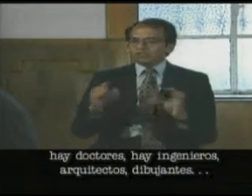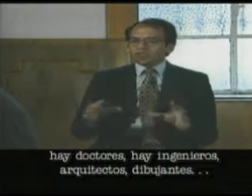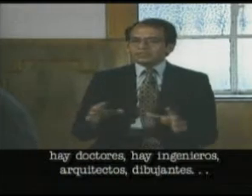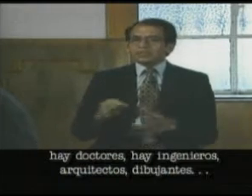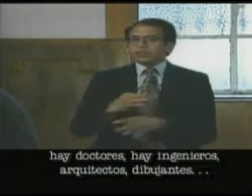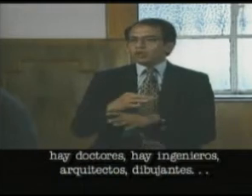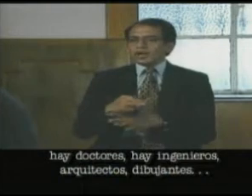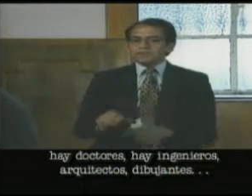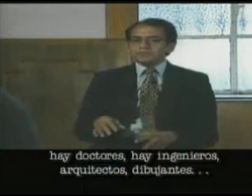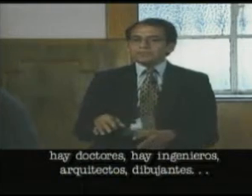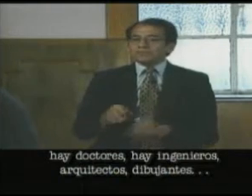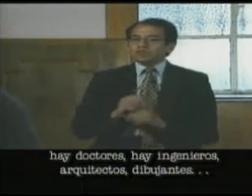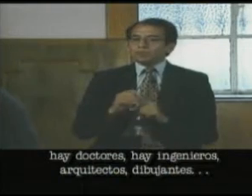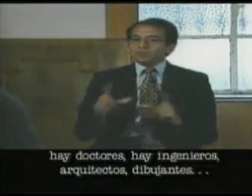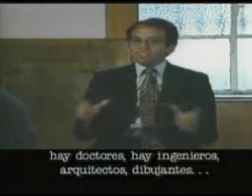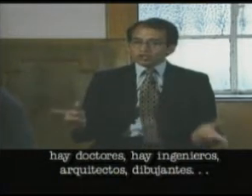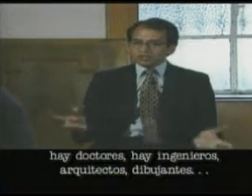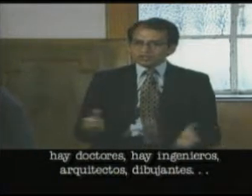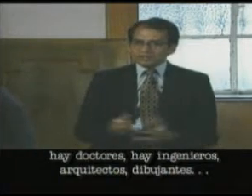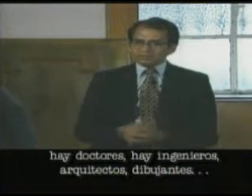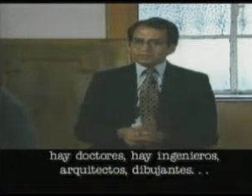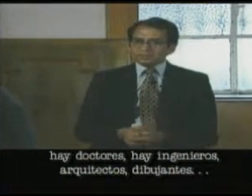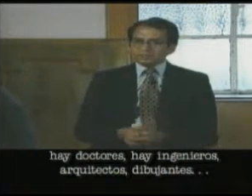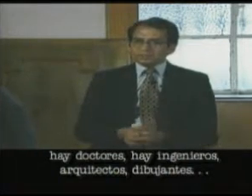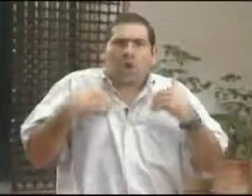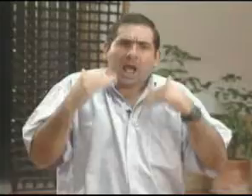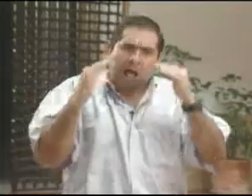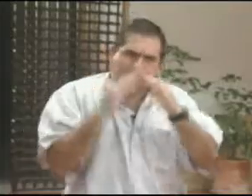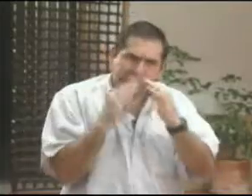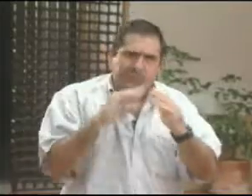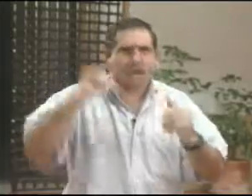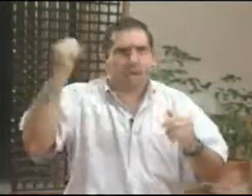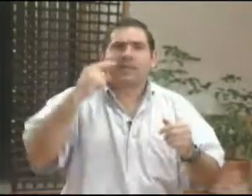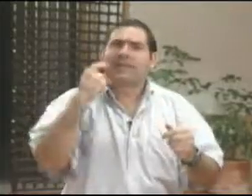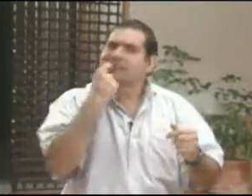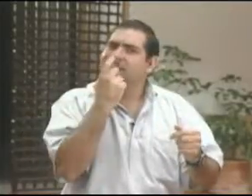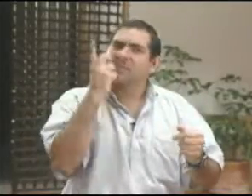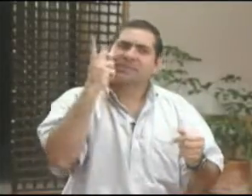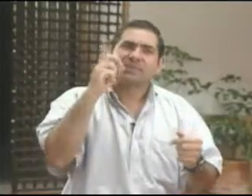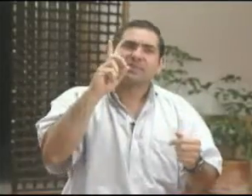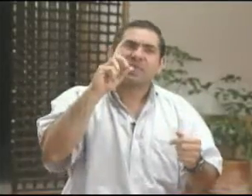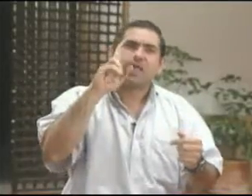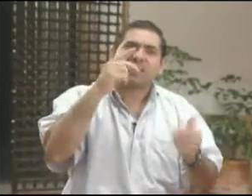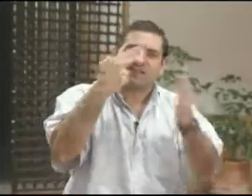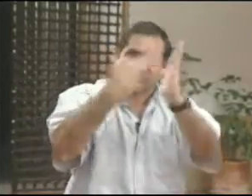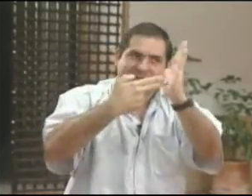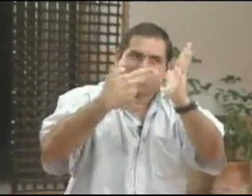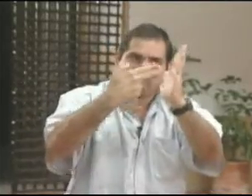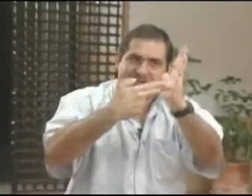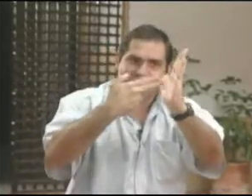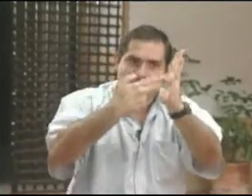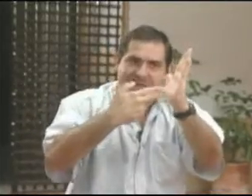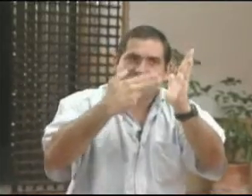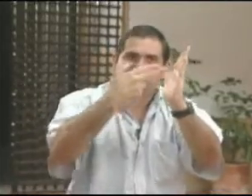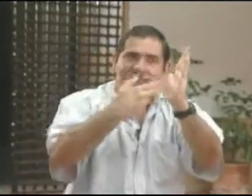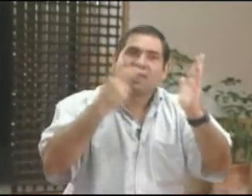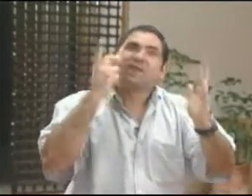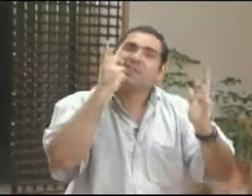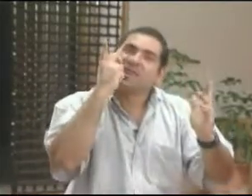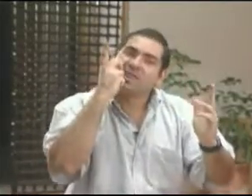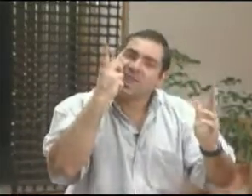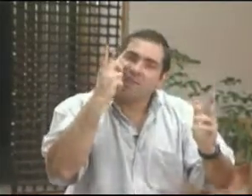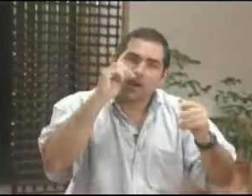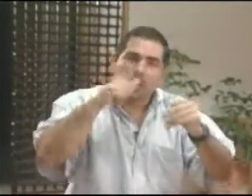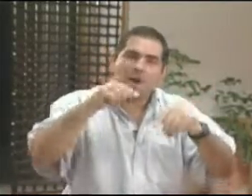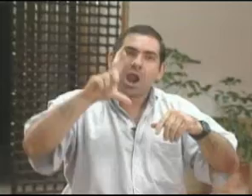los doctores, dibujantes, son profesionistas. Yo en mi casa tengo mi negocio. Yo soy dentista.